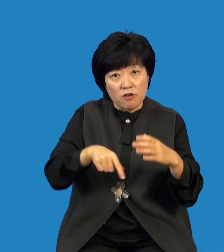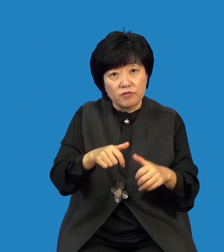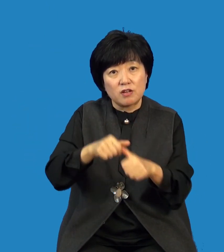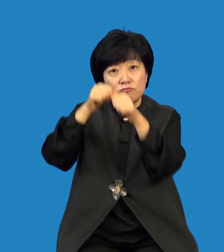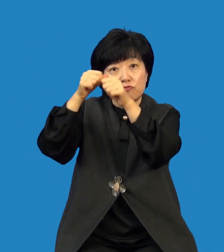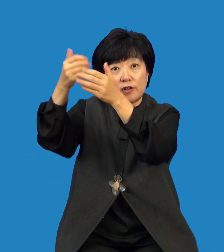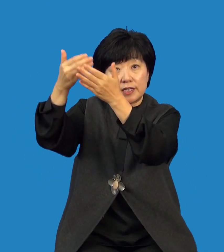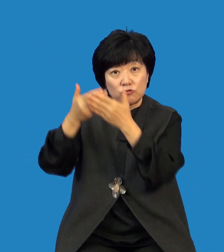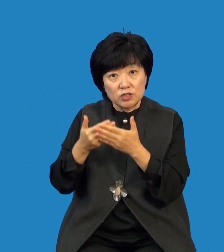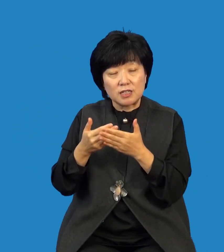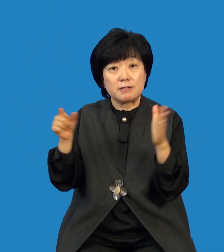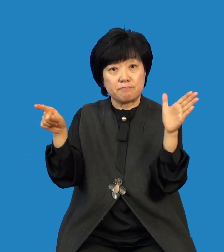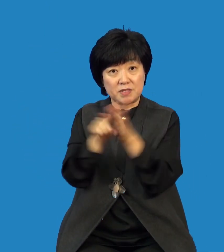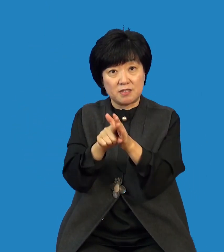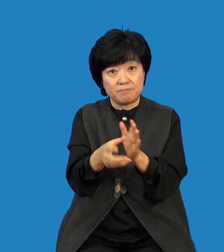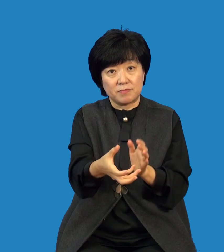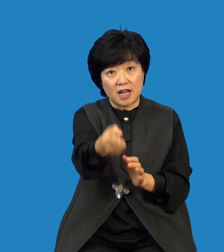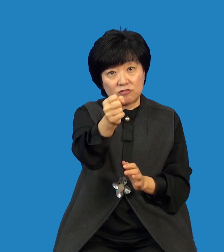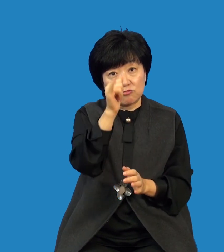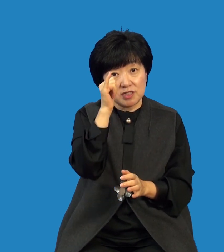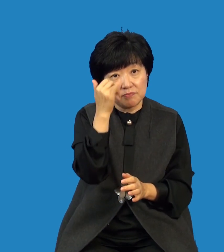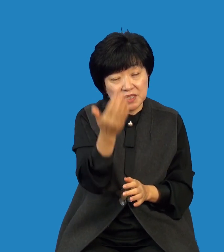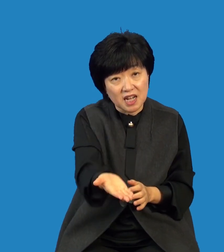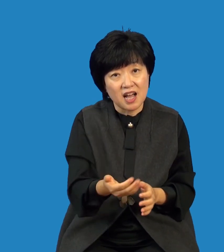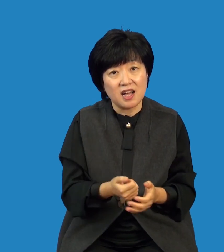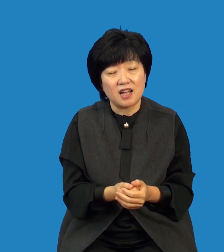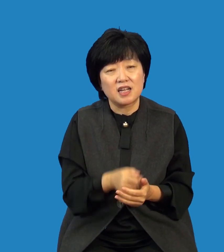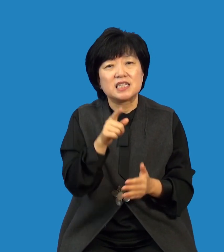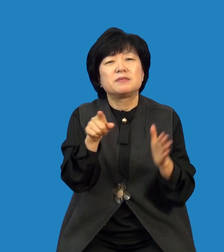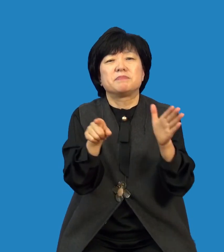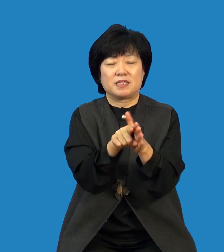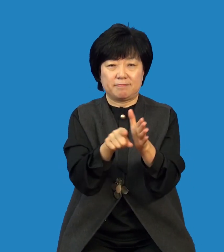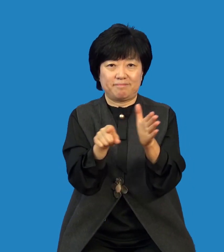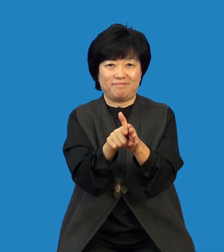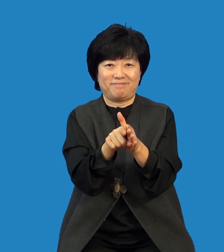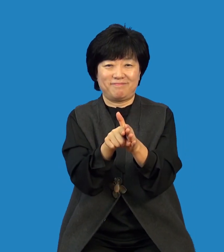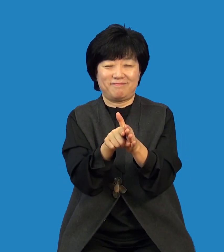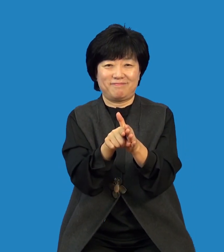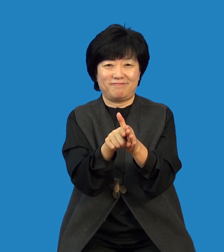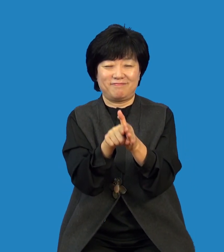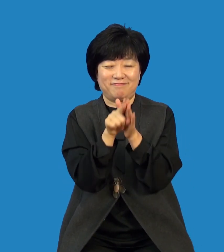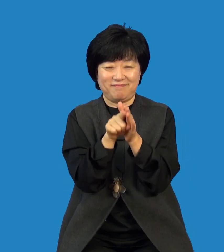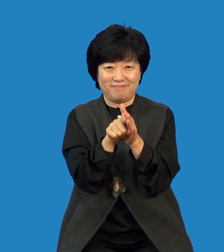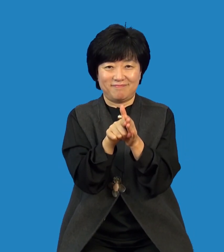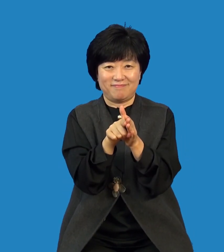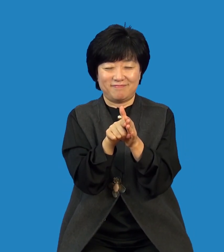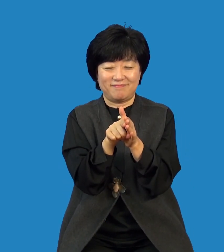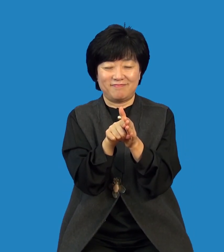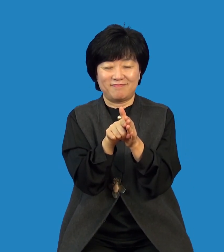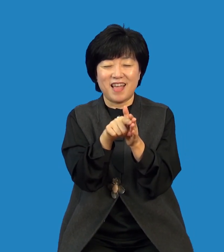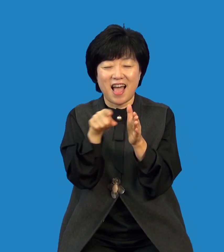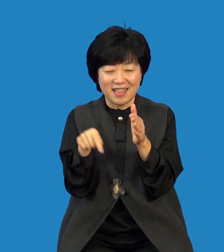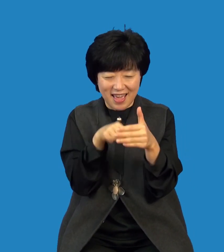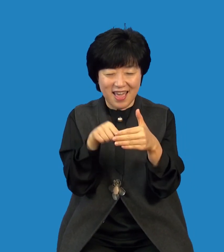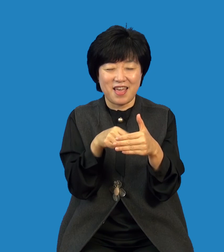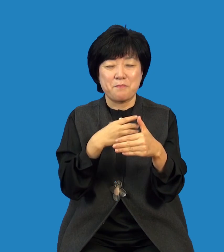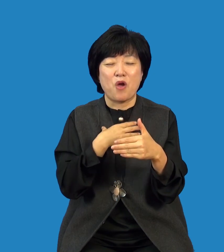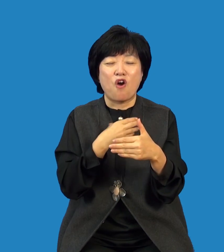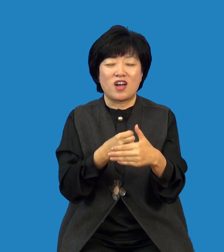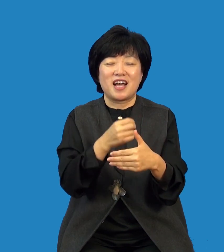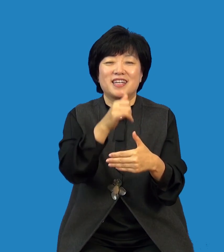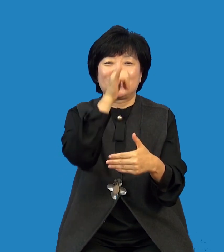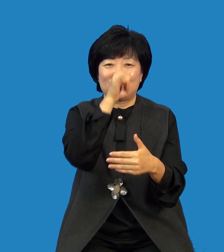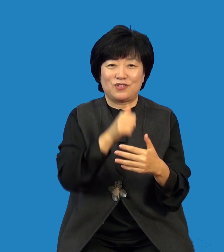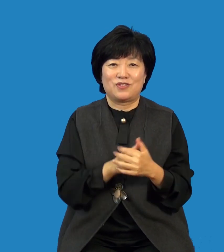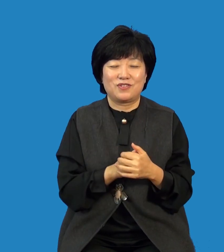거라고 하는 이 믿음이 있으십니까? 이 믿음이 있으면 거기 평강이 있어요. 이 전능하신